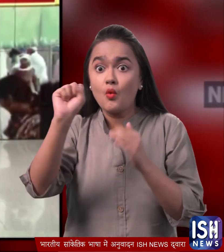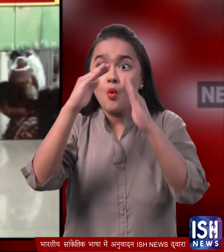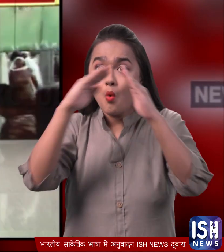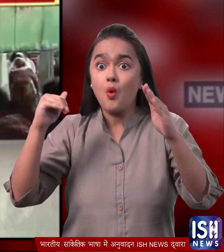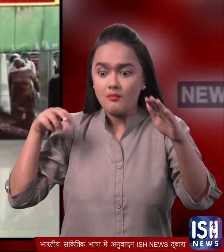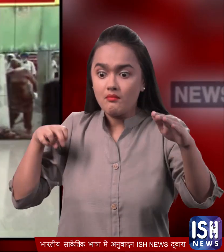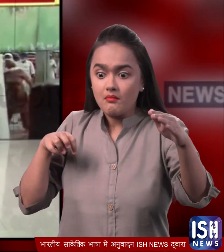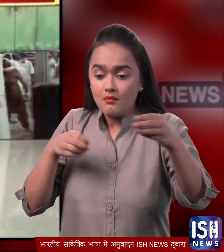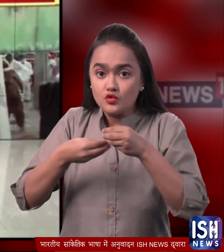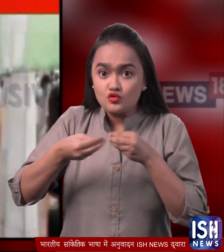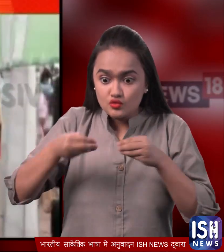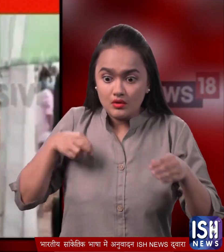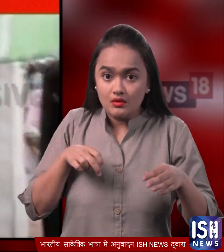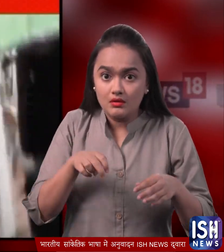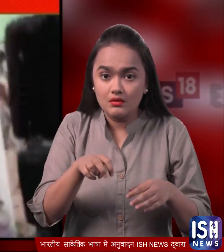की तरफ बढ़ रहे थे,